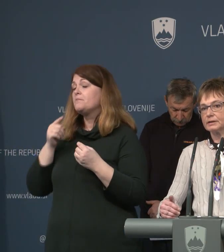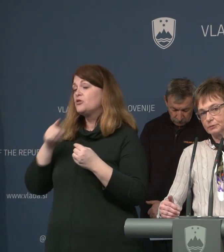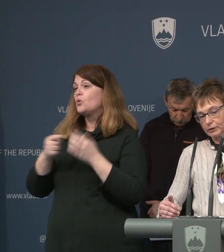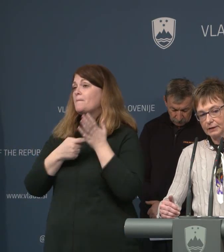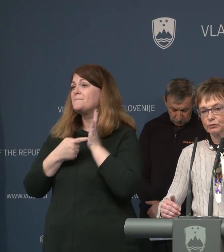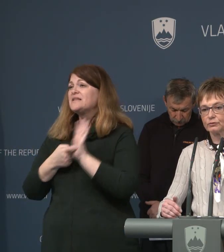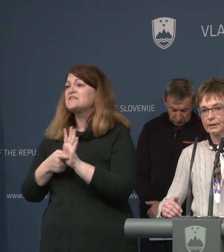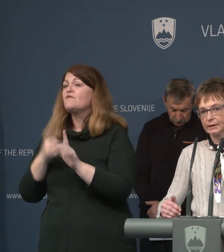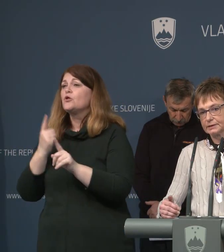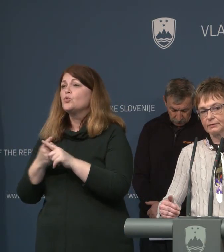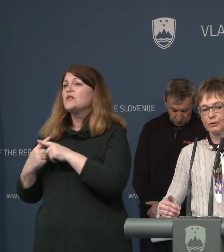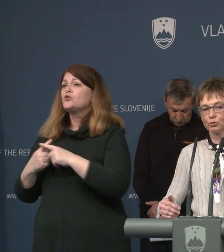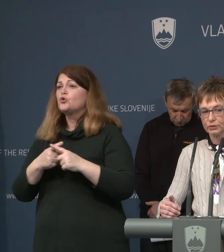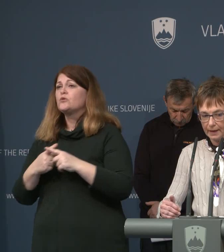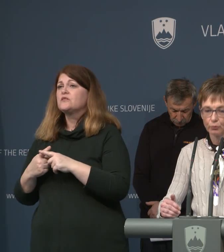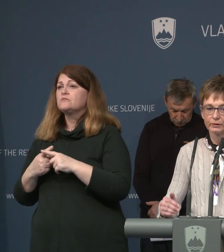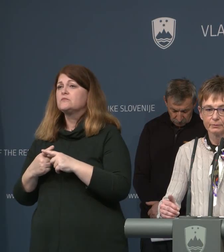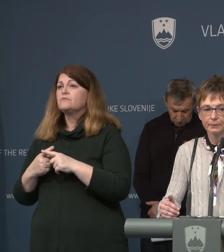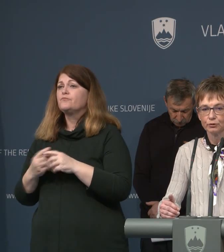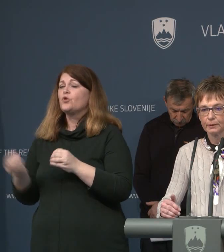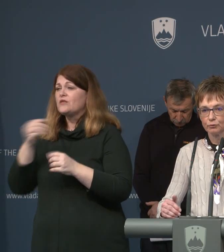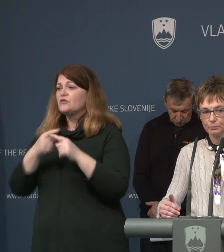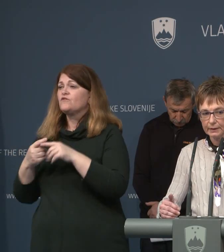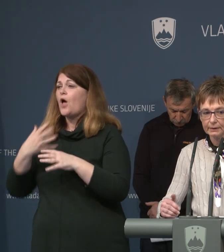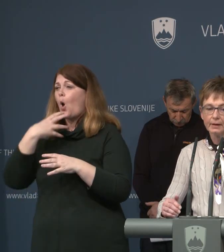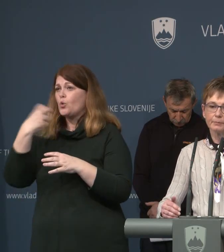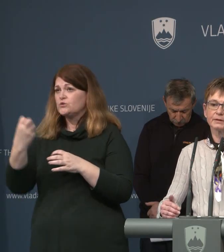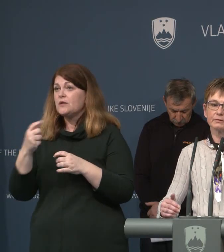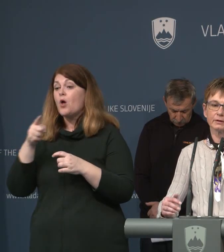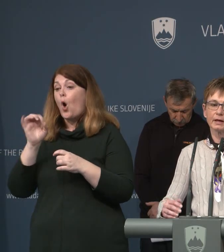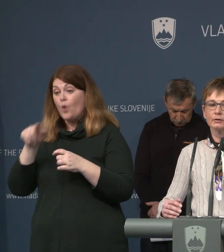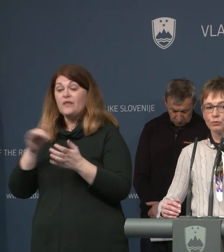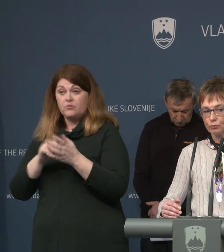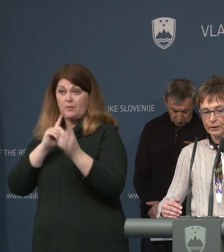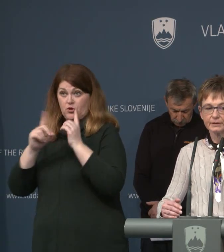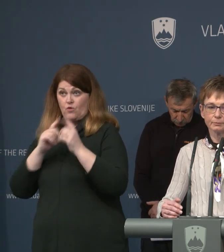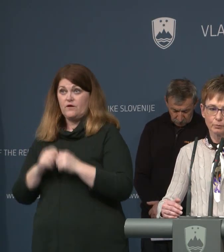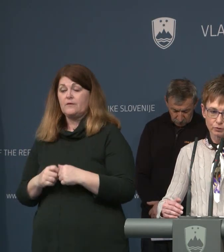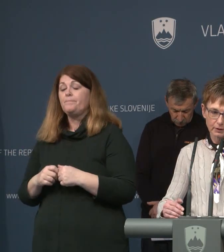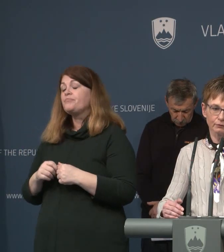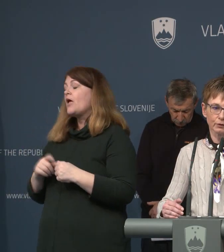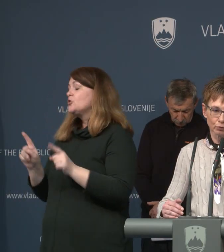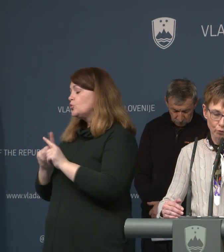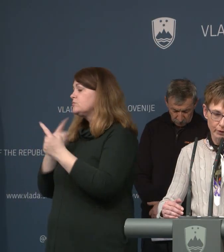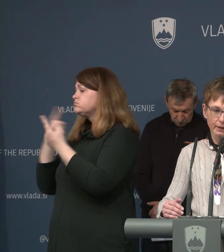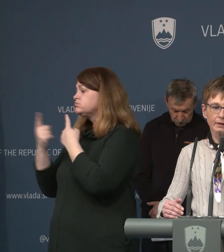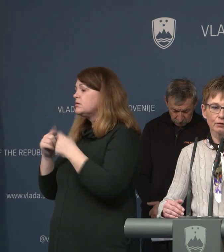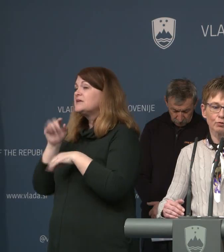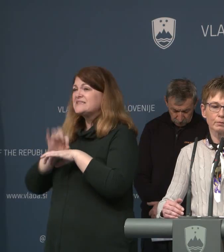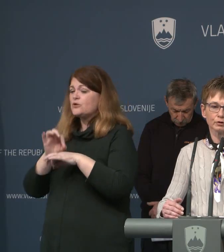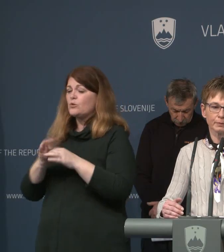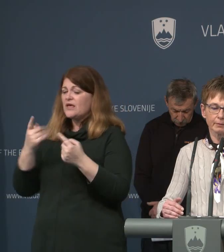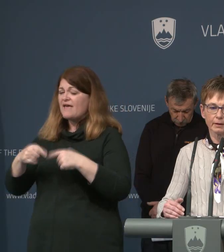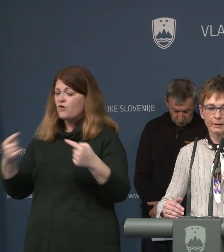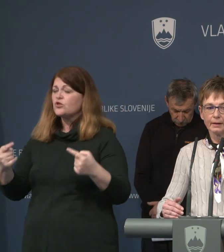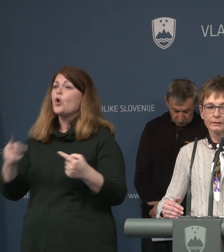predstavljali dodatno tveganje seveda odvzem, o tem se je potrebno zmeniti in pa seveda dogovorili se bomo z infektologi, kako